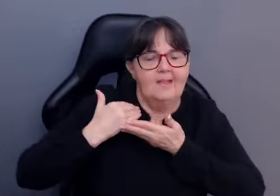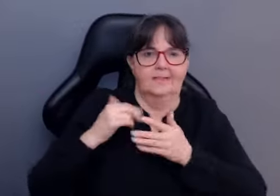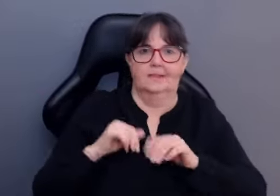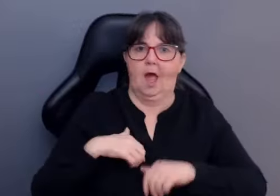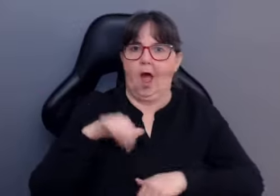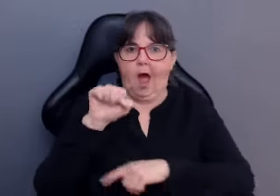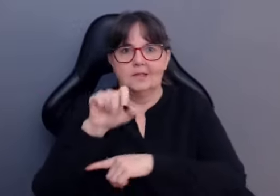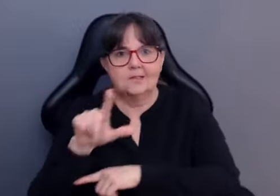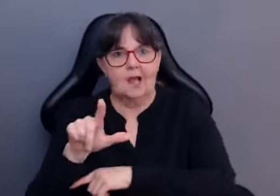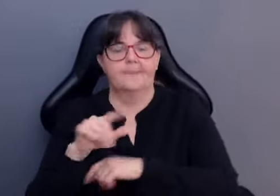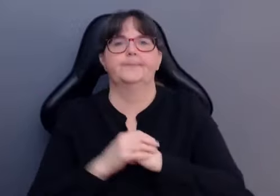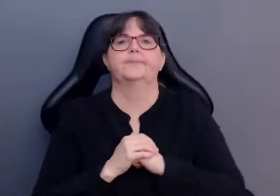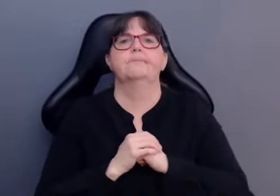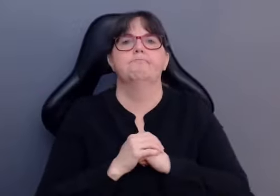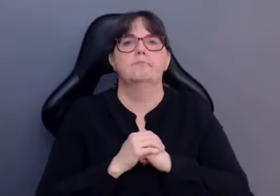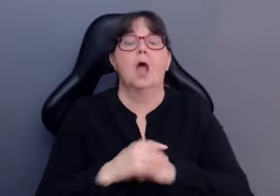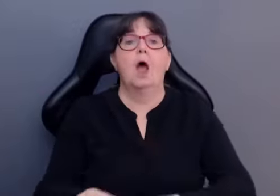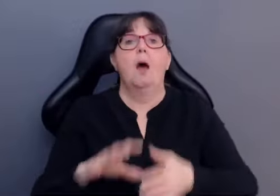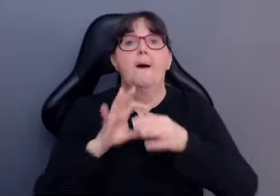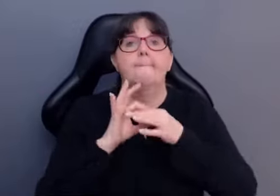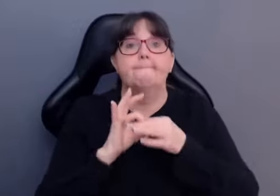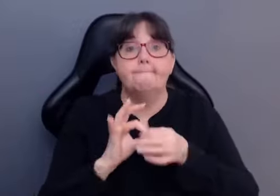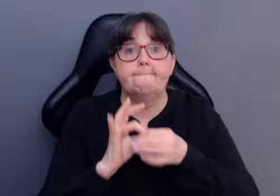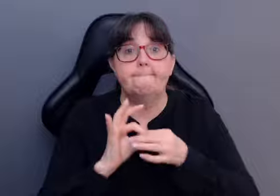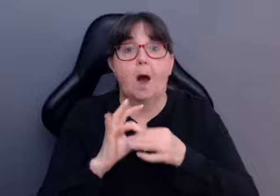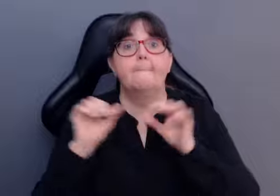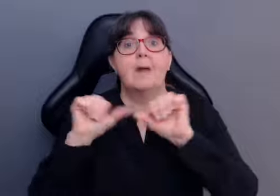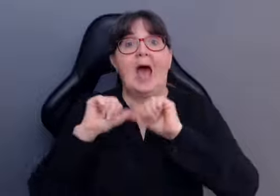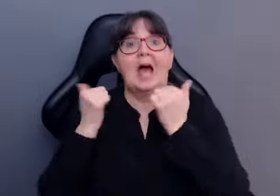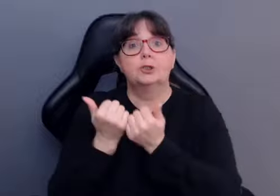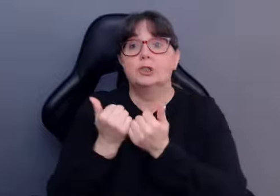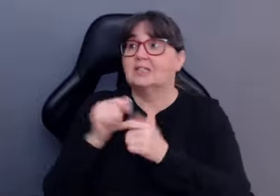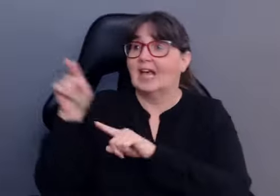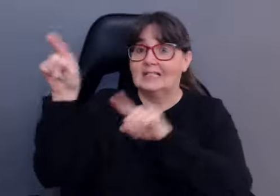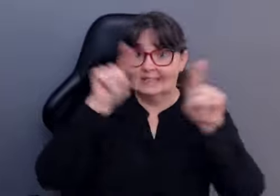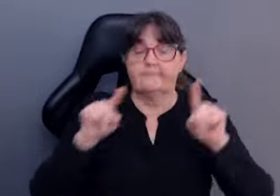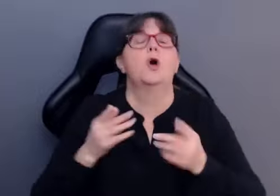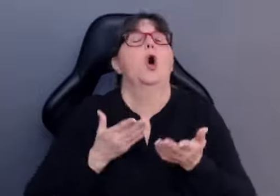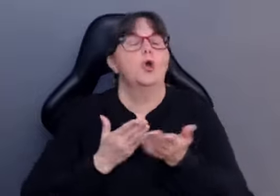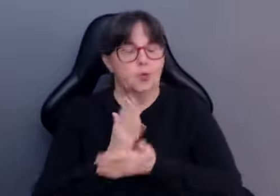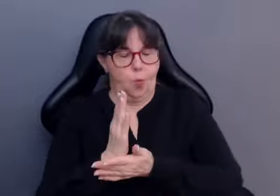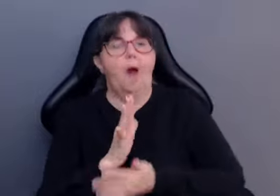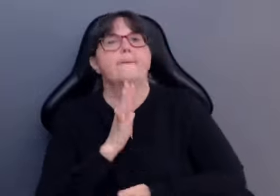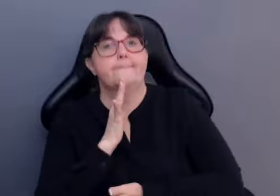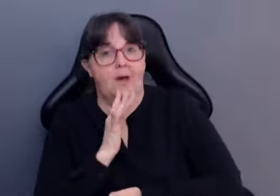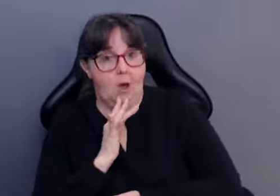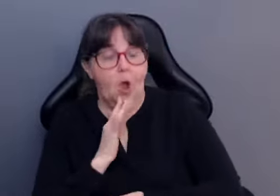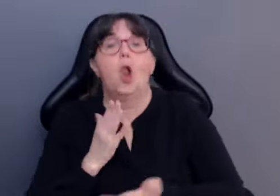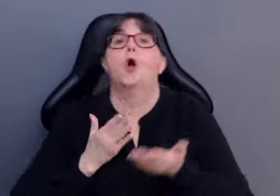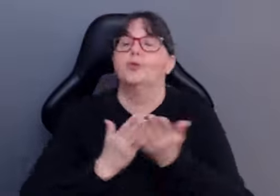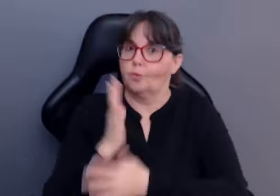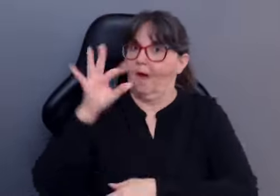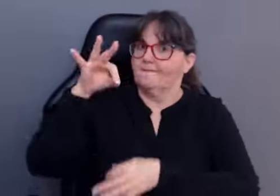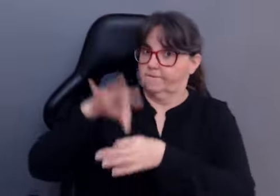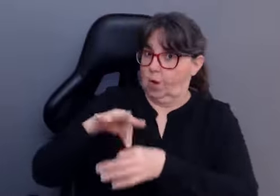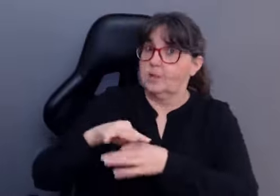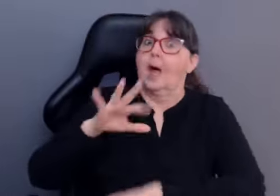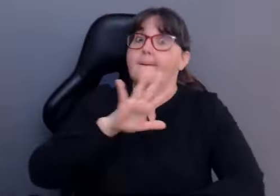Les membres de soutien ont droit de parole et de vote. Cependant, un seul représentant